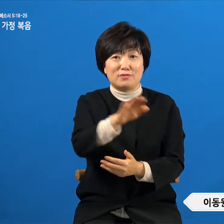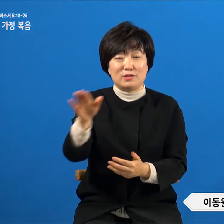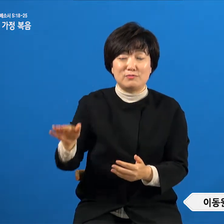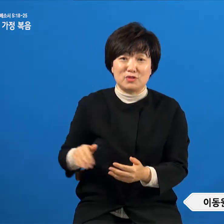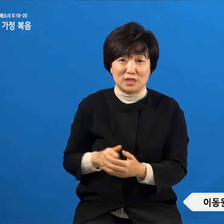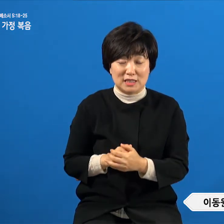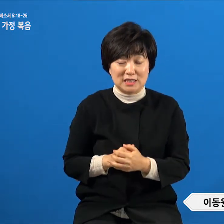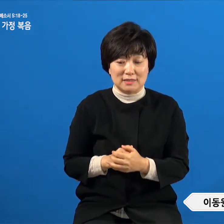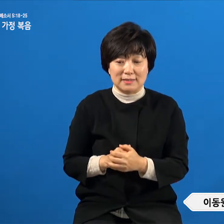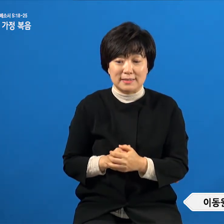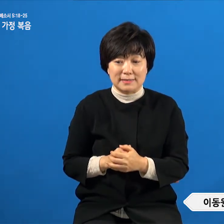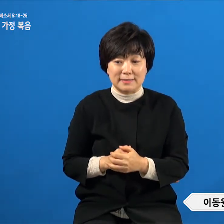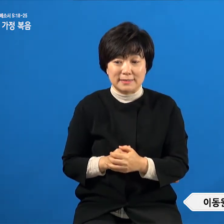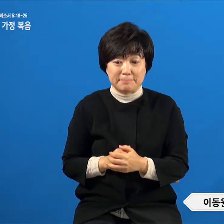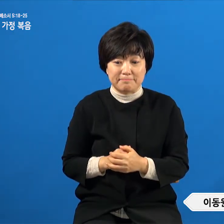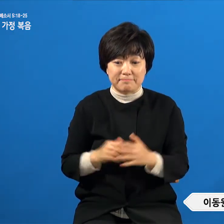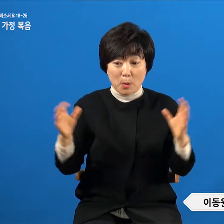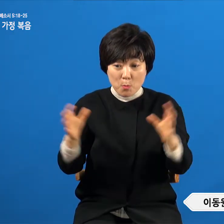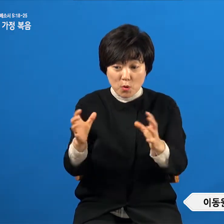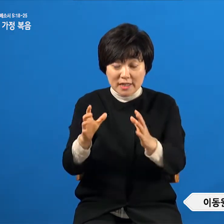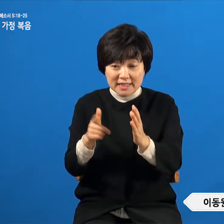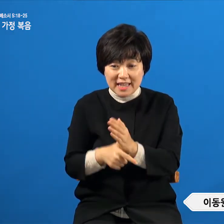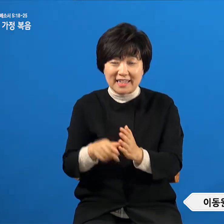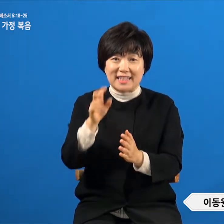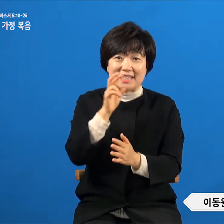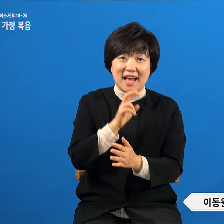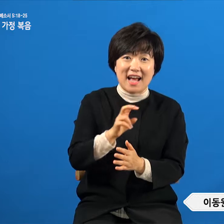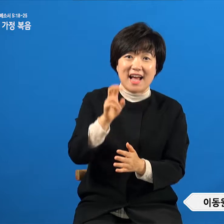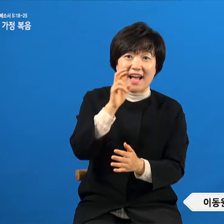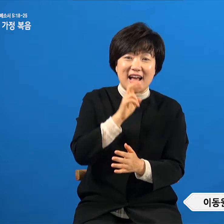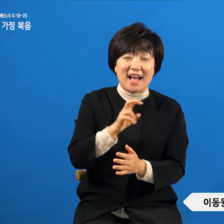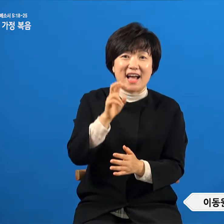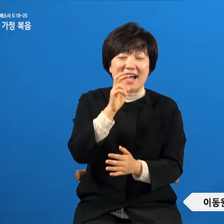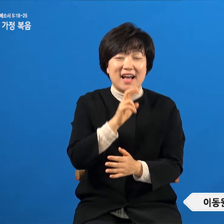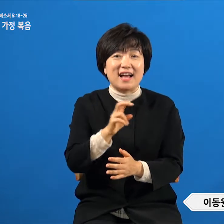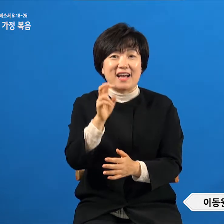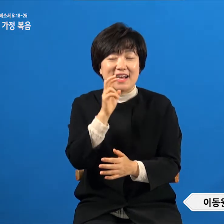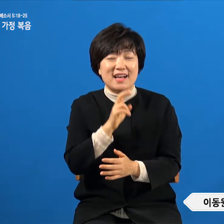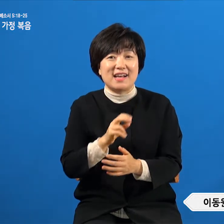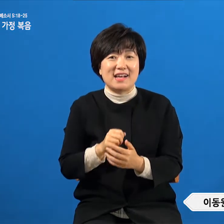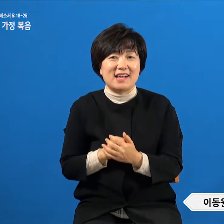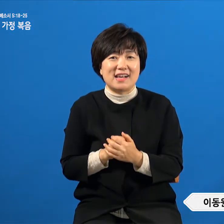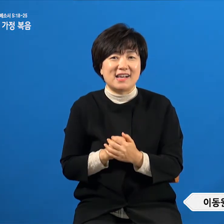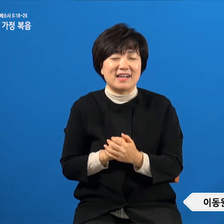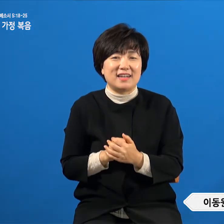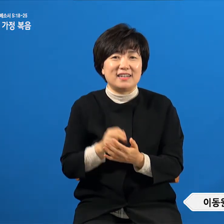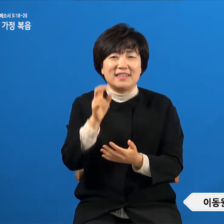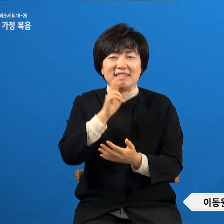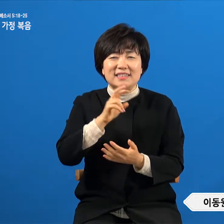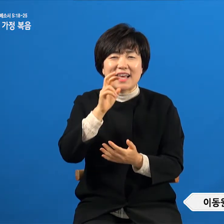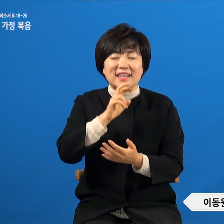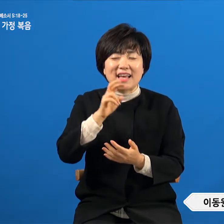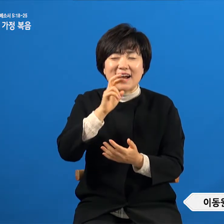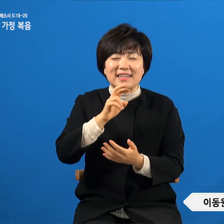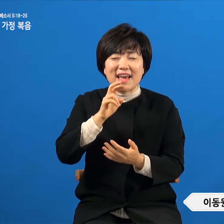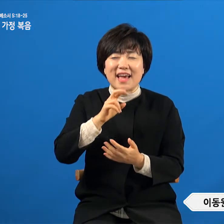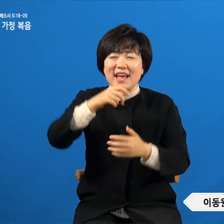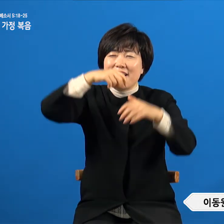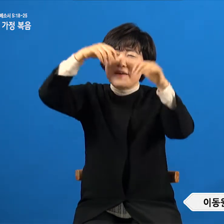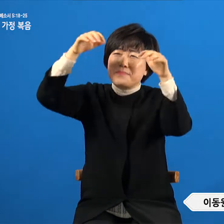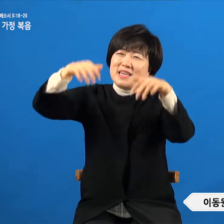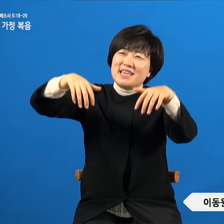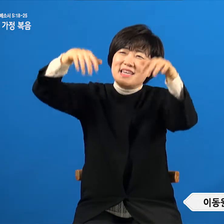목장 모임에서 찬양을 부를 때 장마비 같은 찬양 이런 표현을 쓰죠. 우리가 찬양의 장마비